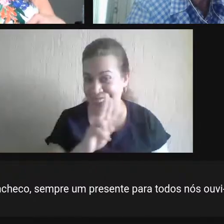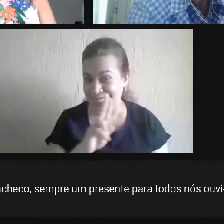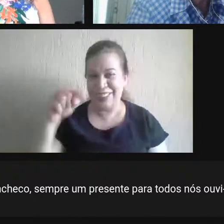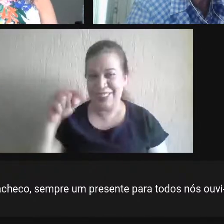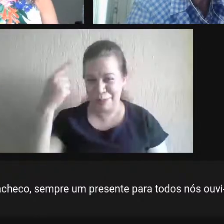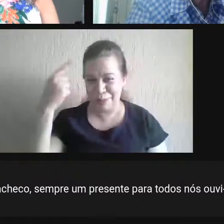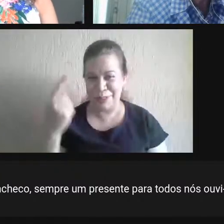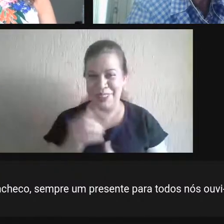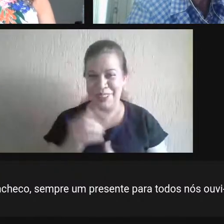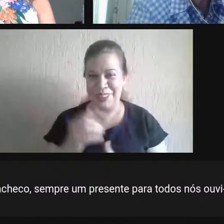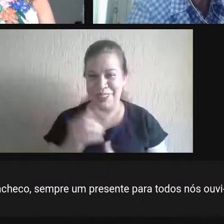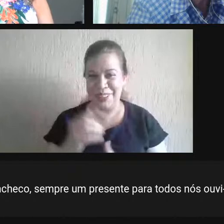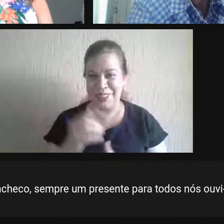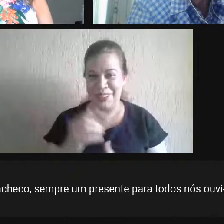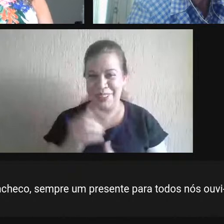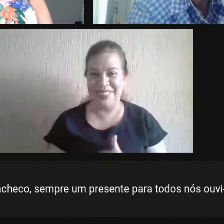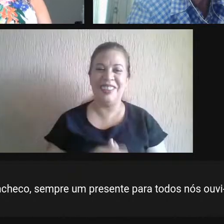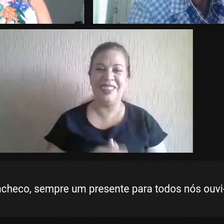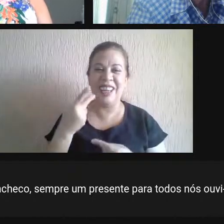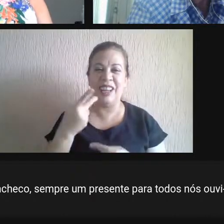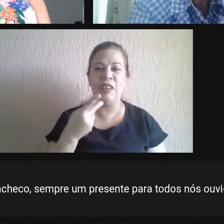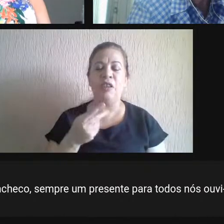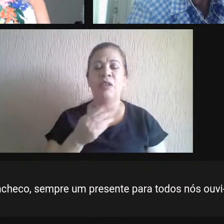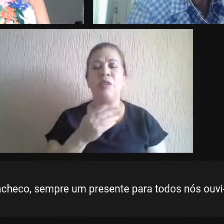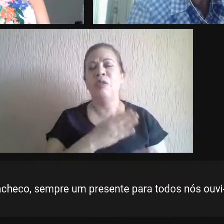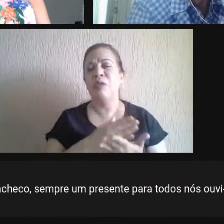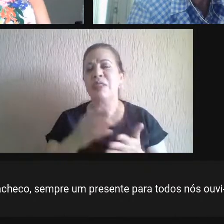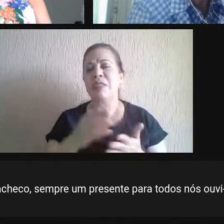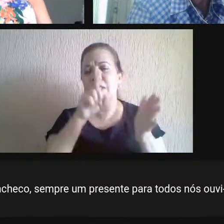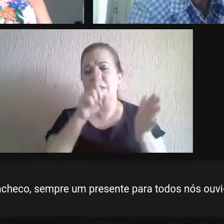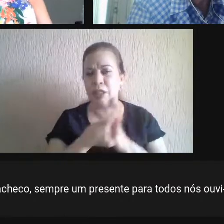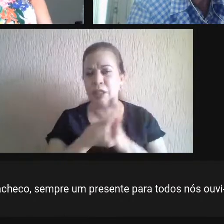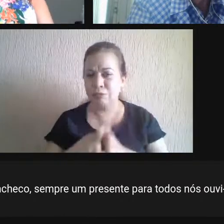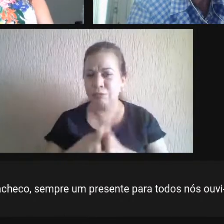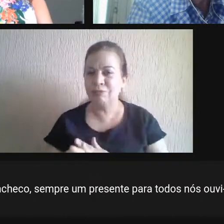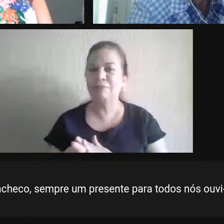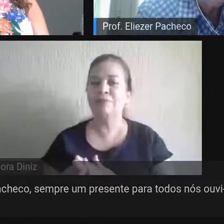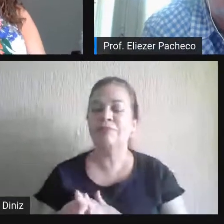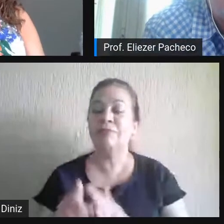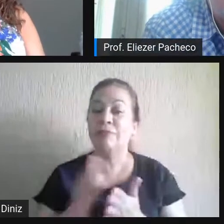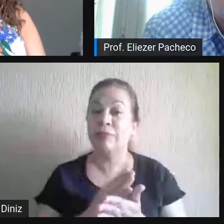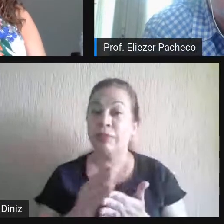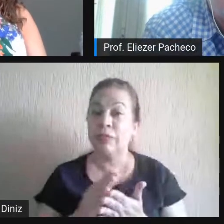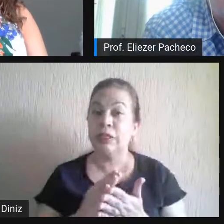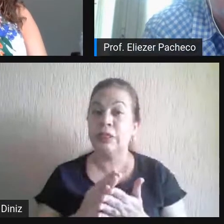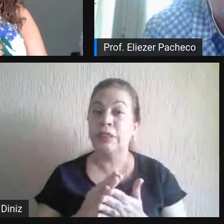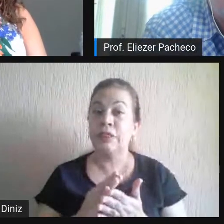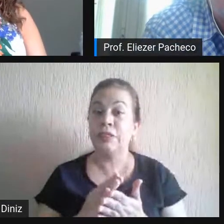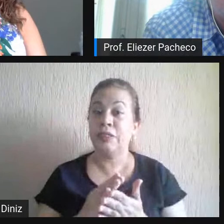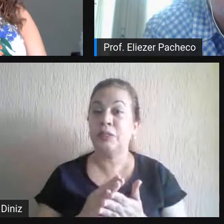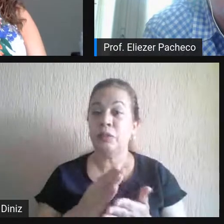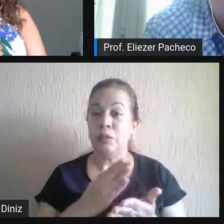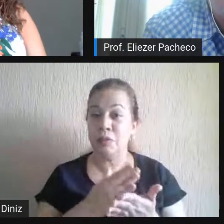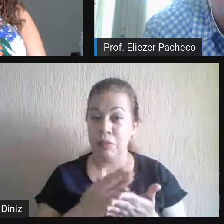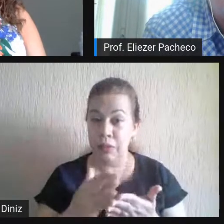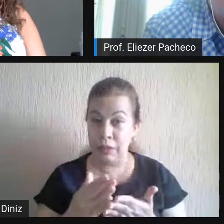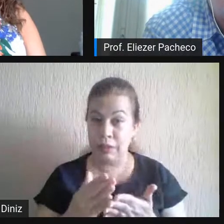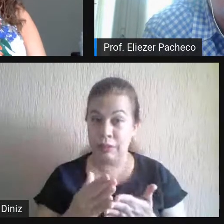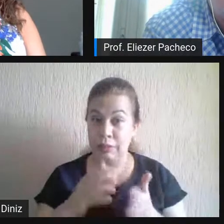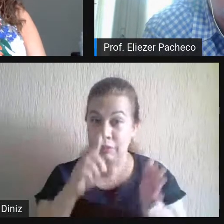com as perguntas, professor, para o senhor, são algumas perguntas, eu fiz um bloco inicial com as